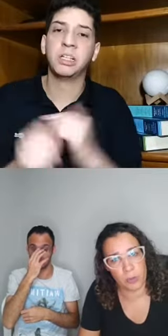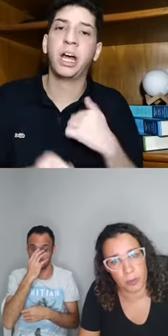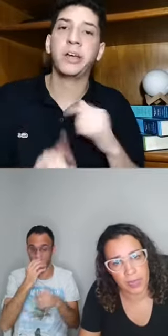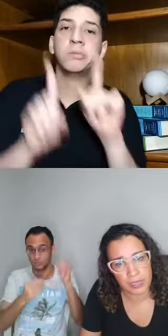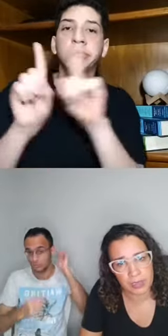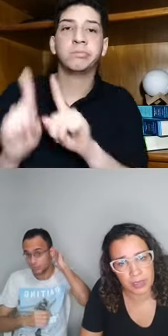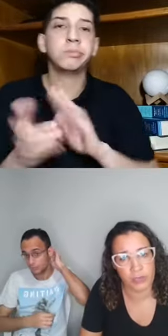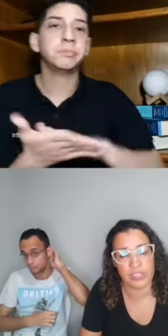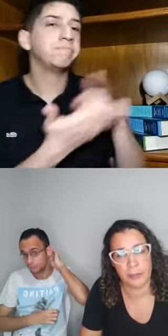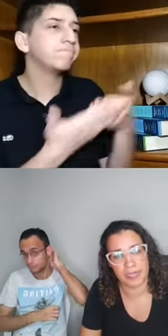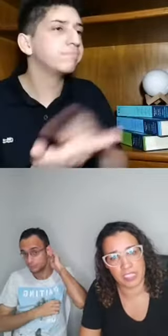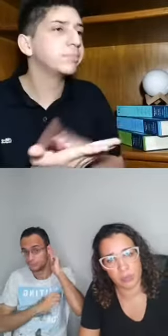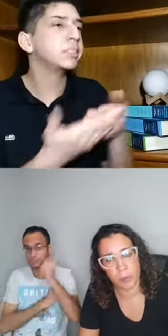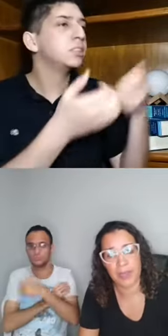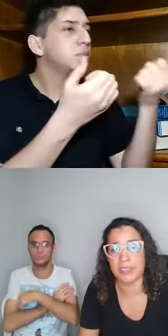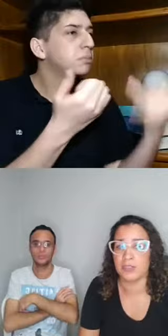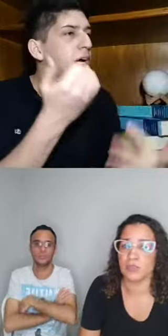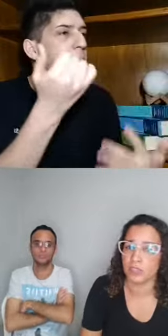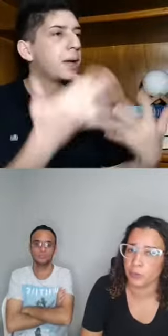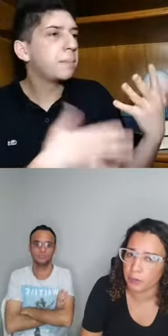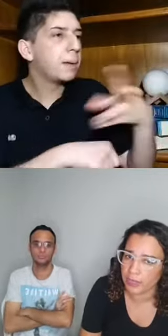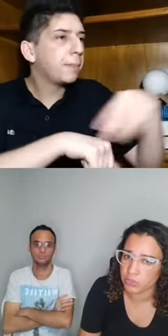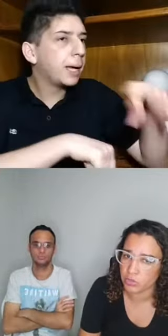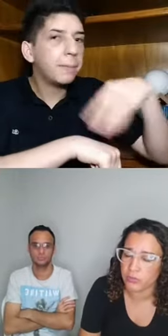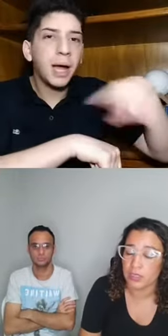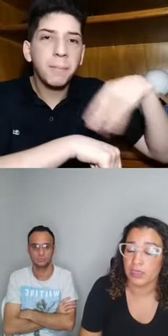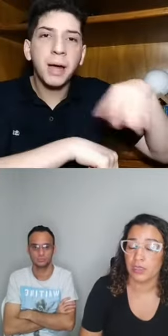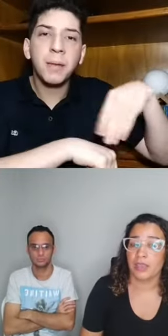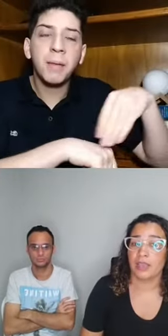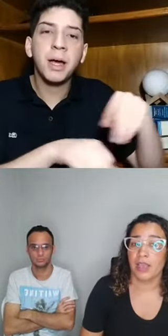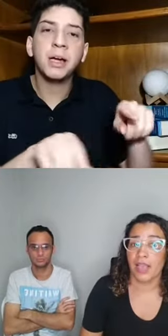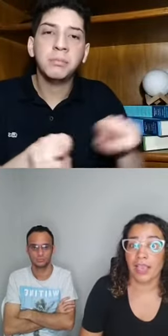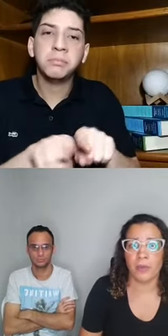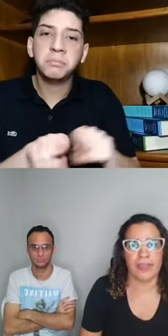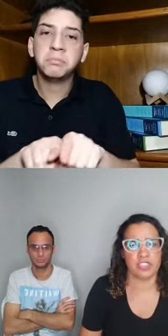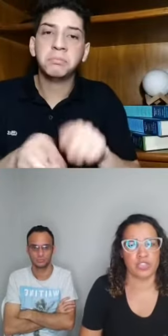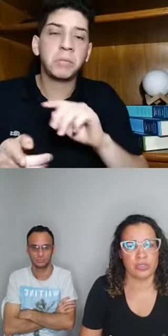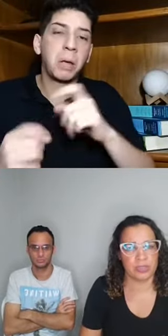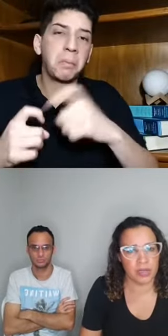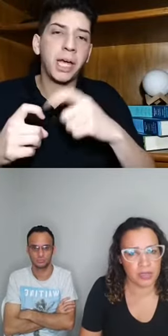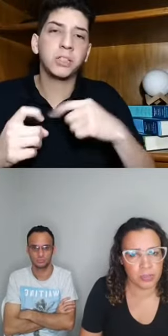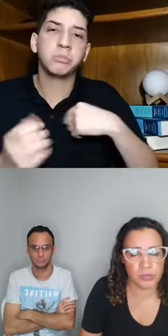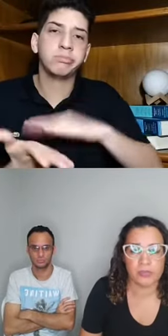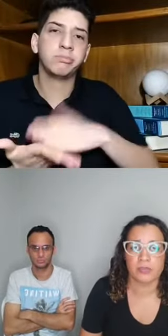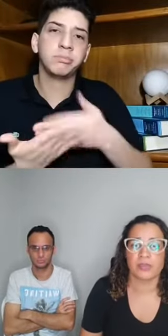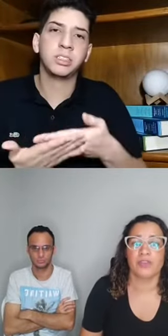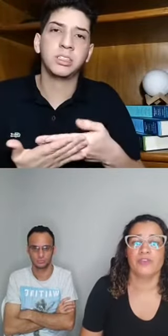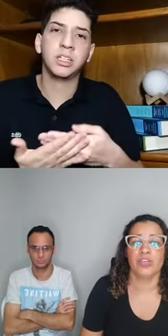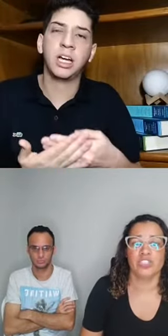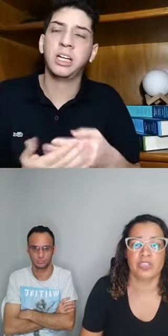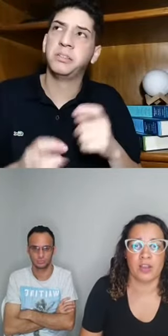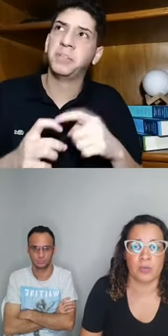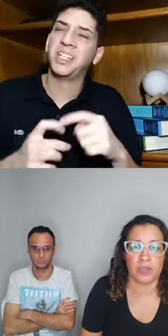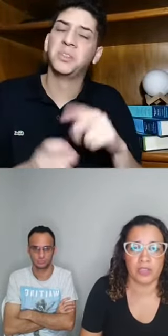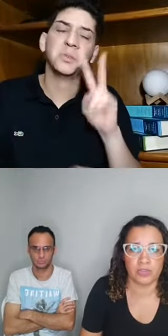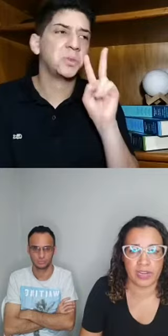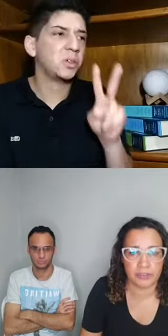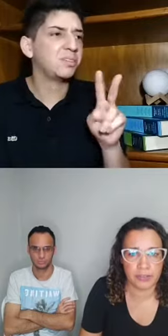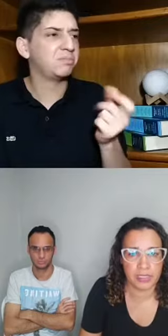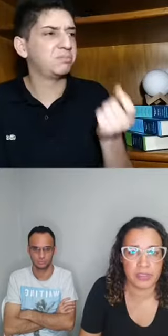traduzindo para o meu pai. Eu fui interpretando para o meu pai e traduzindo para o médico. Aí o médico achou estranho, foi tirar